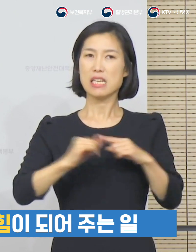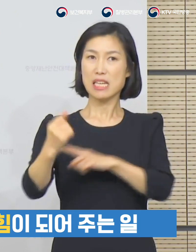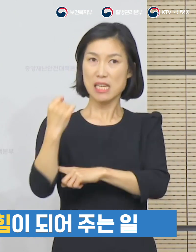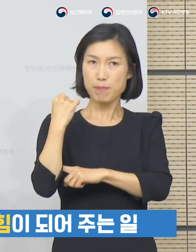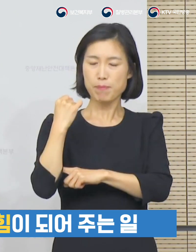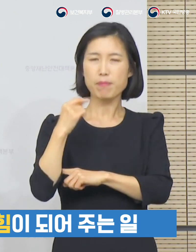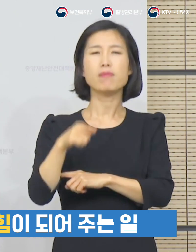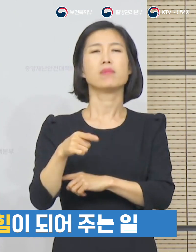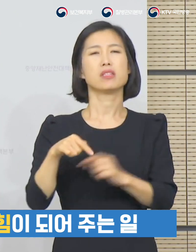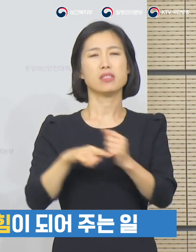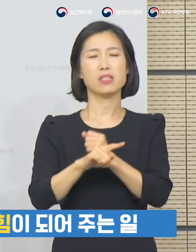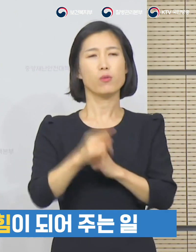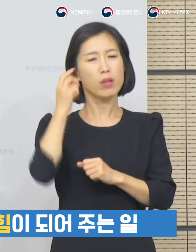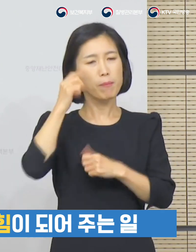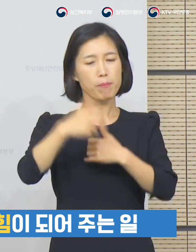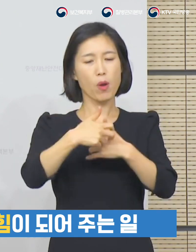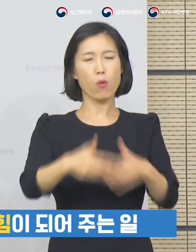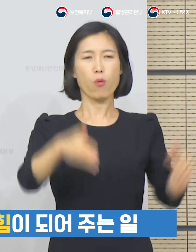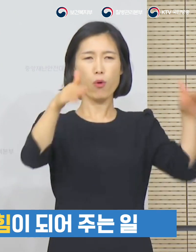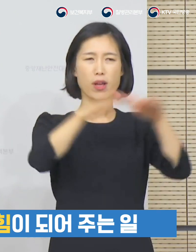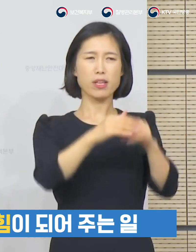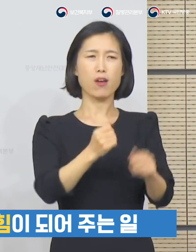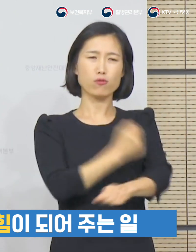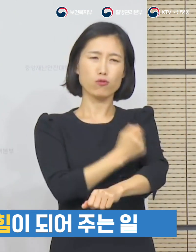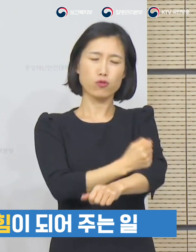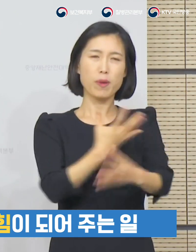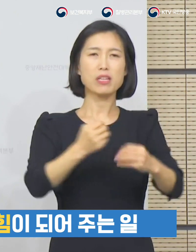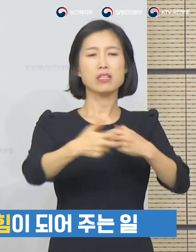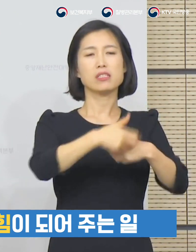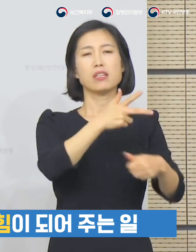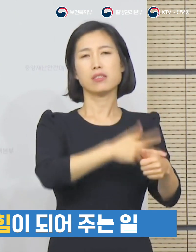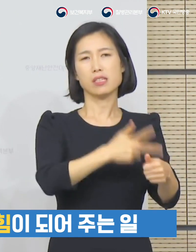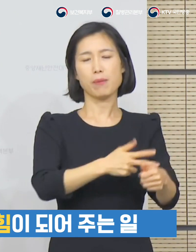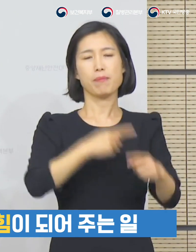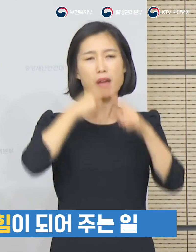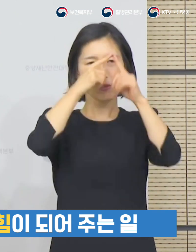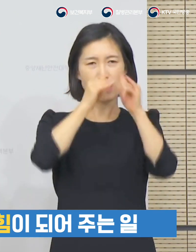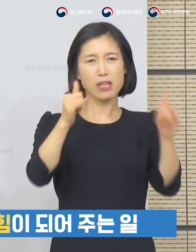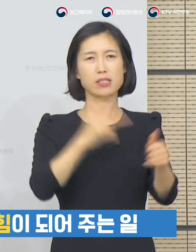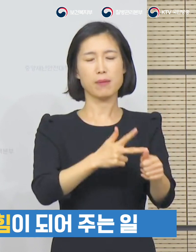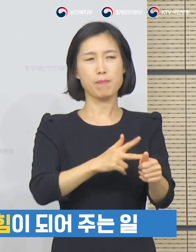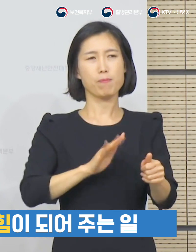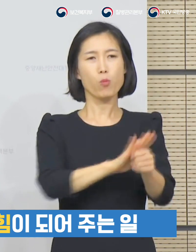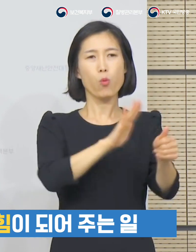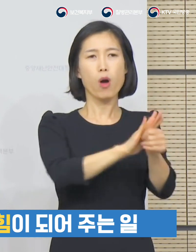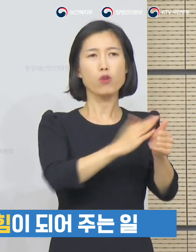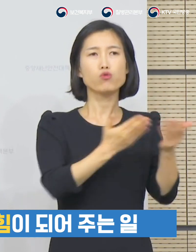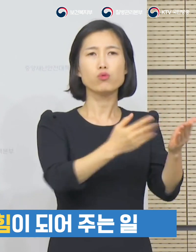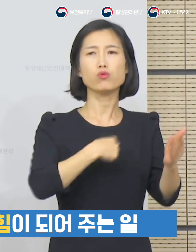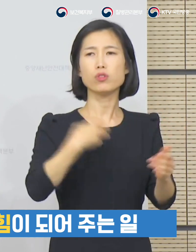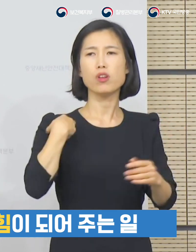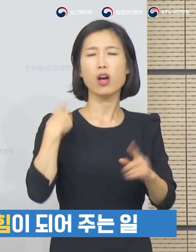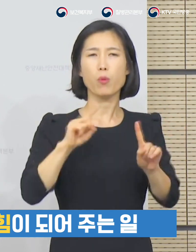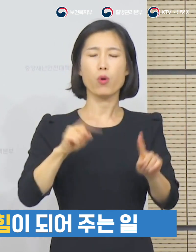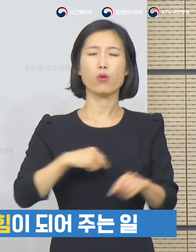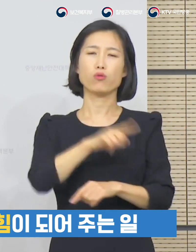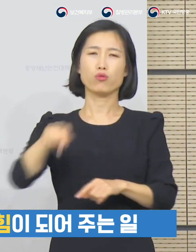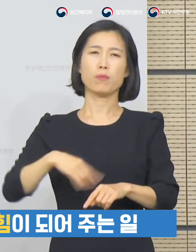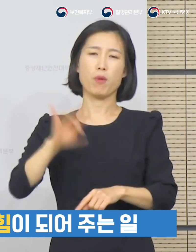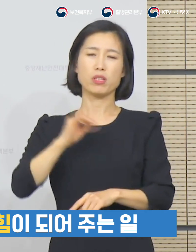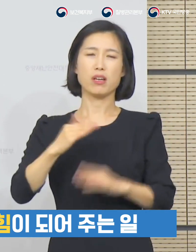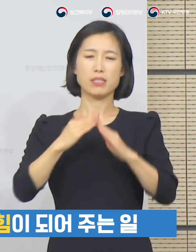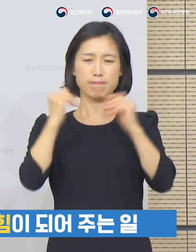말씀드렸던 현장에서 애쓰시는 그런 의료진들의 노고를 우리가 힘을 보태는, 함께 도와드리는